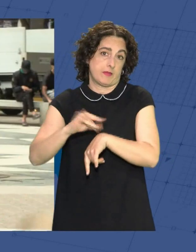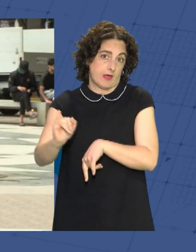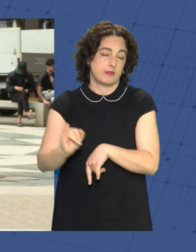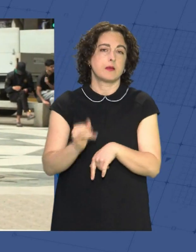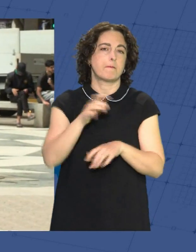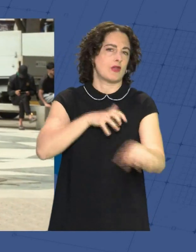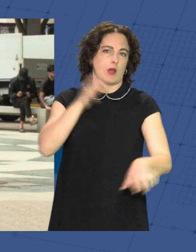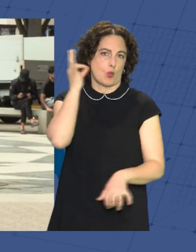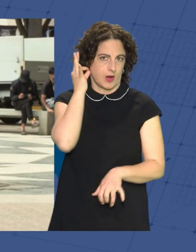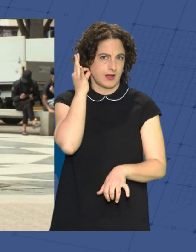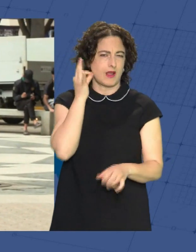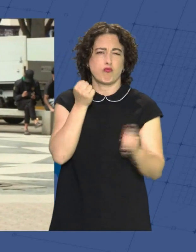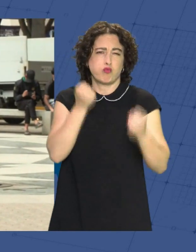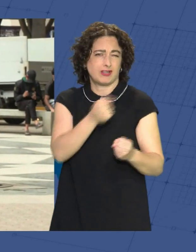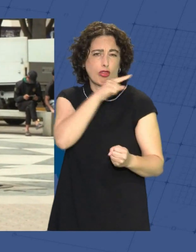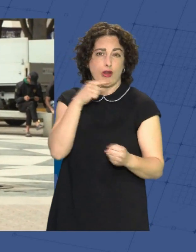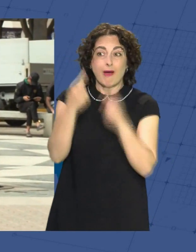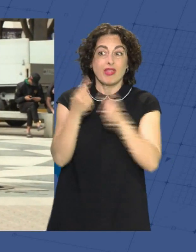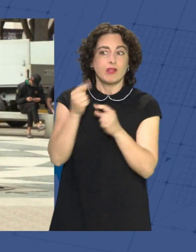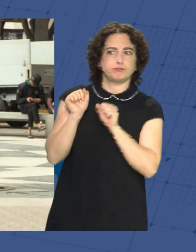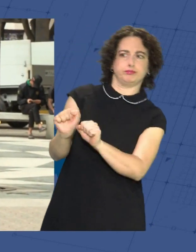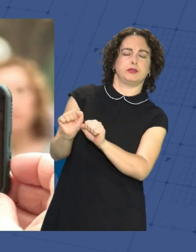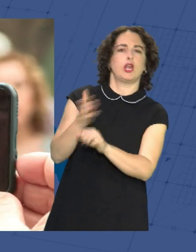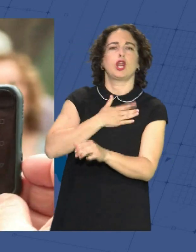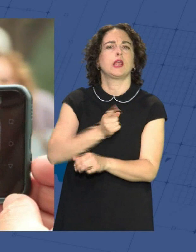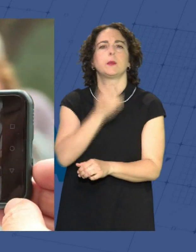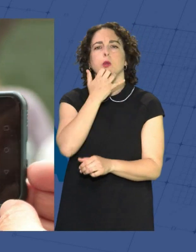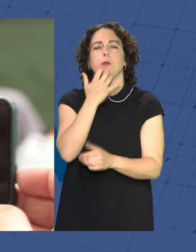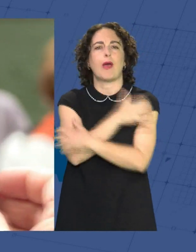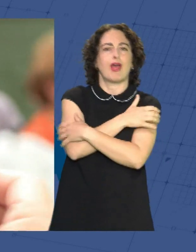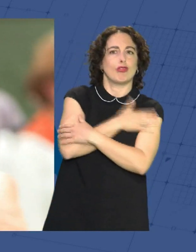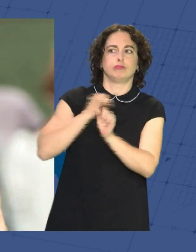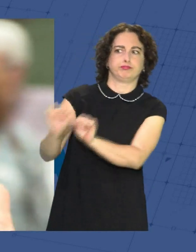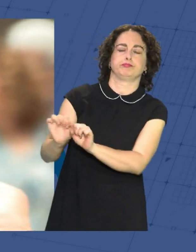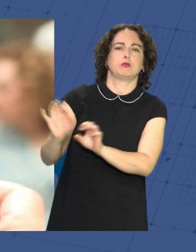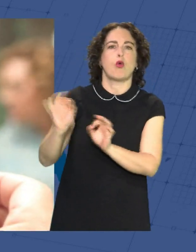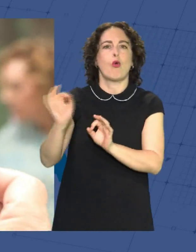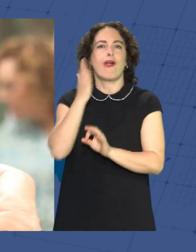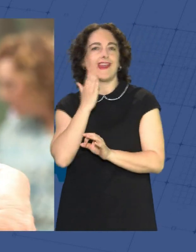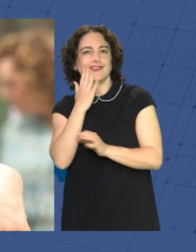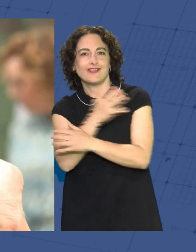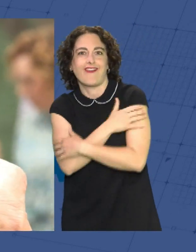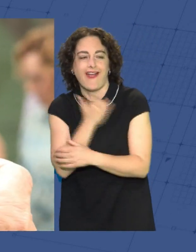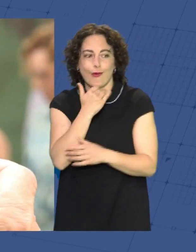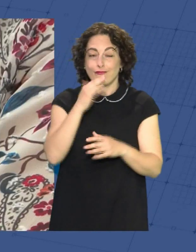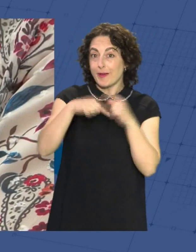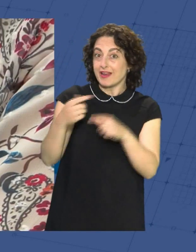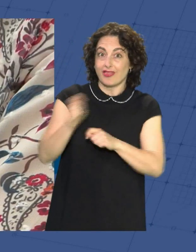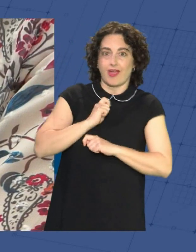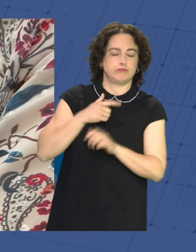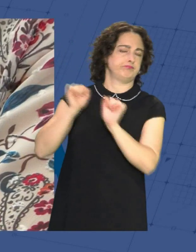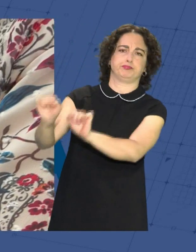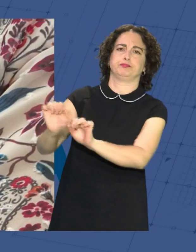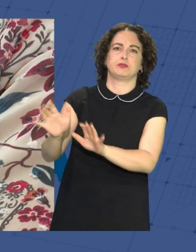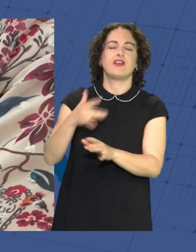mujeres, tan fuerte que les lleva a sentir rechazo incluso de un simple abrazo o un gesto de cariño de un familiar, una enfermedad